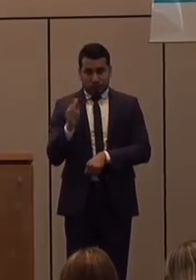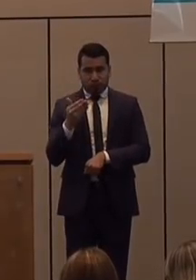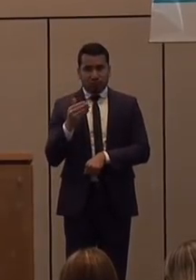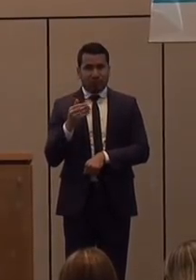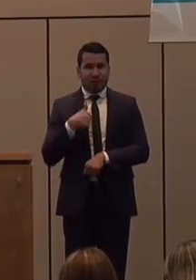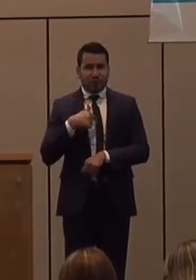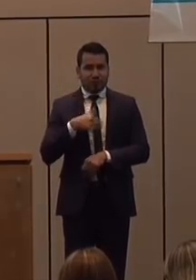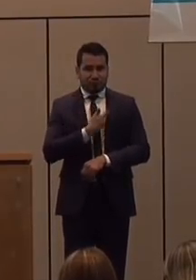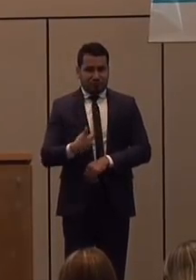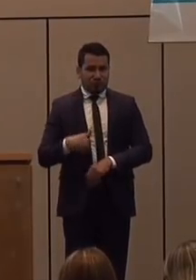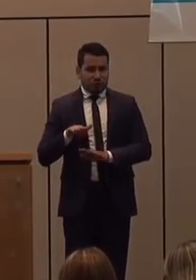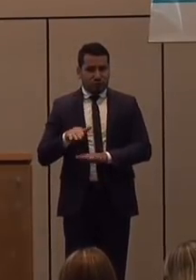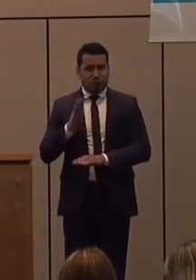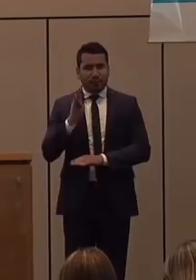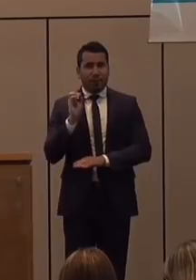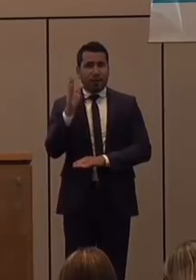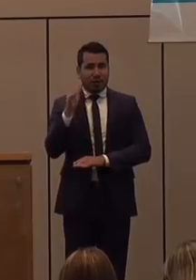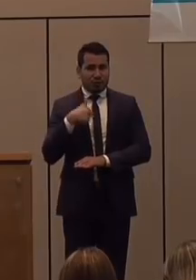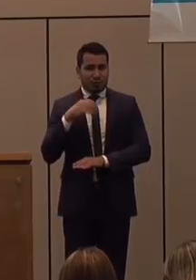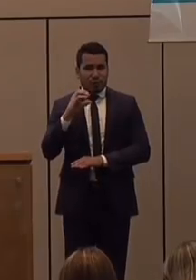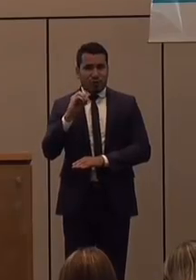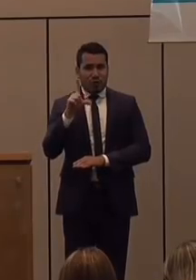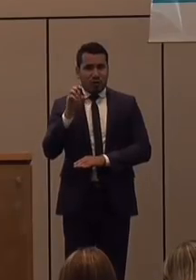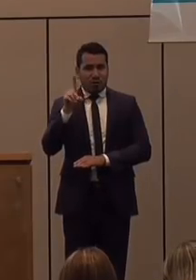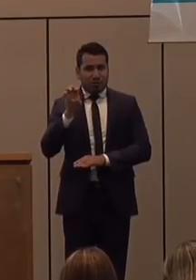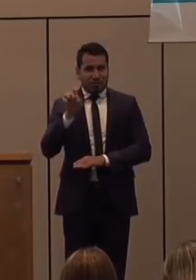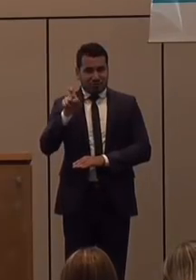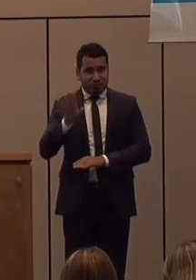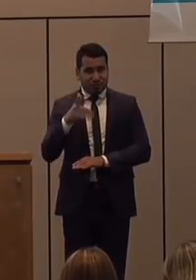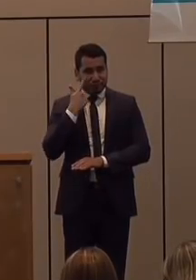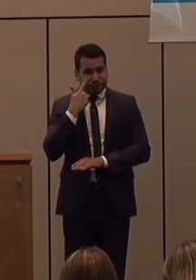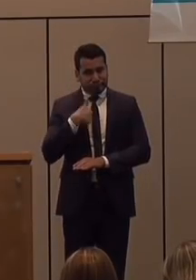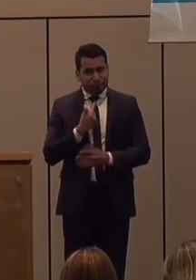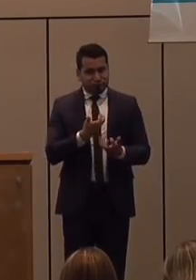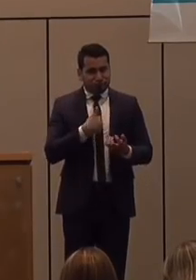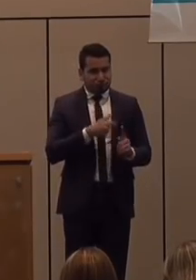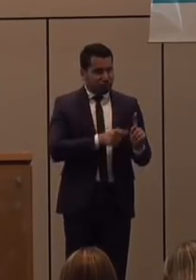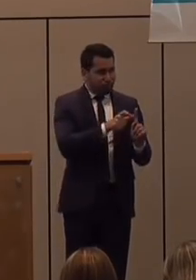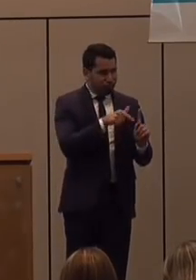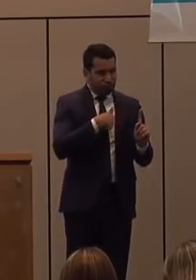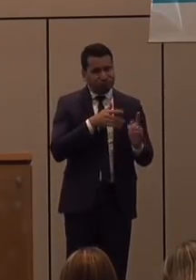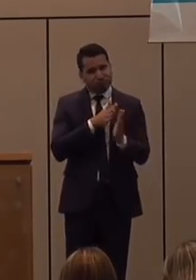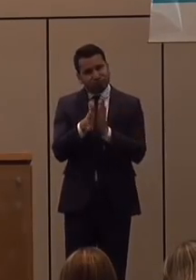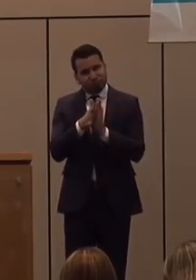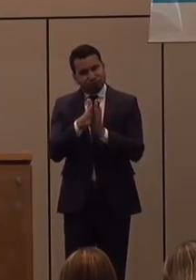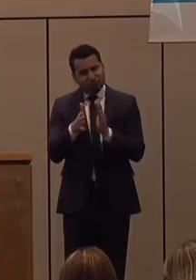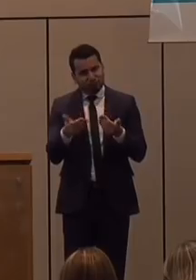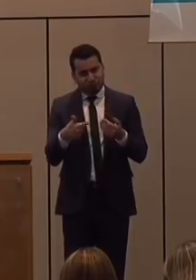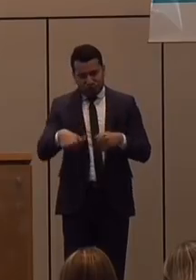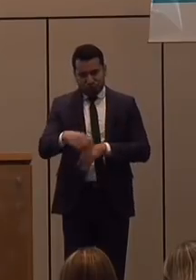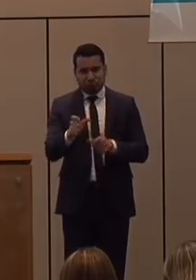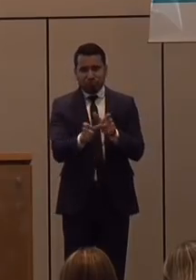durán presidente director del fondo nacional de garantías y yo quisiera que nos cuenten los colombianos porque ustedes tienen una labor